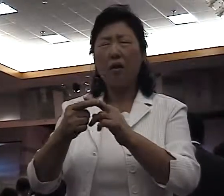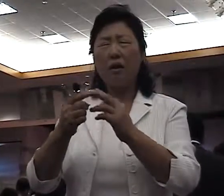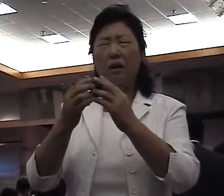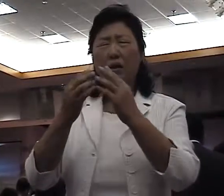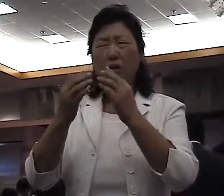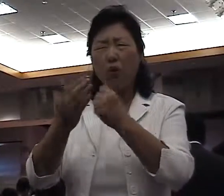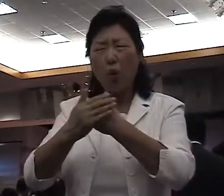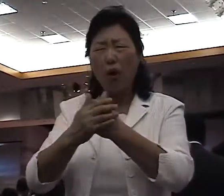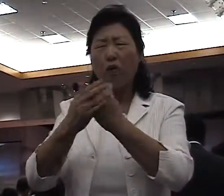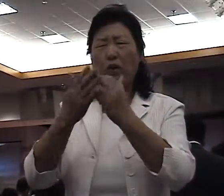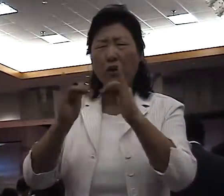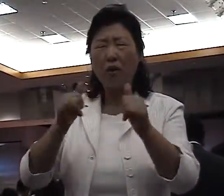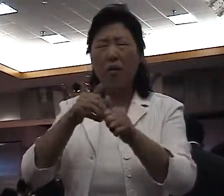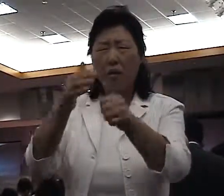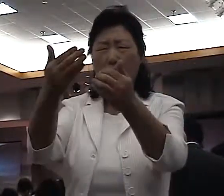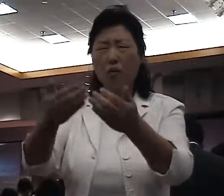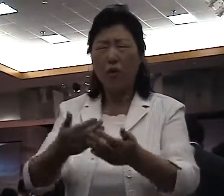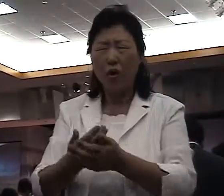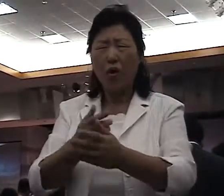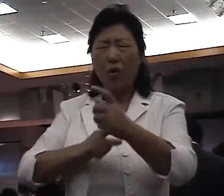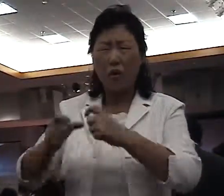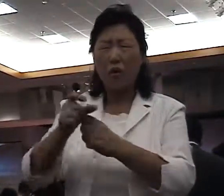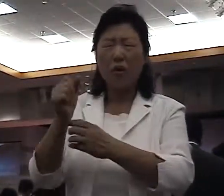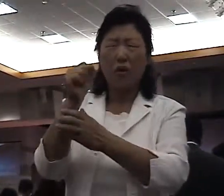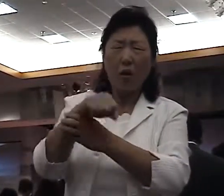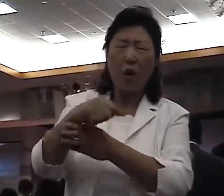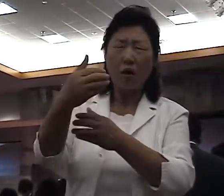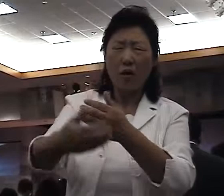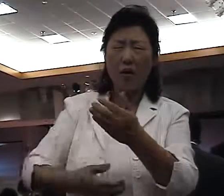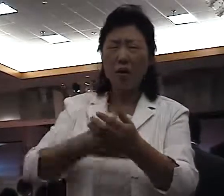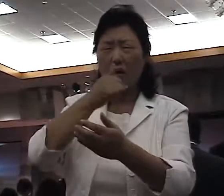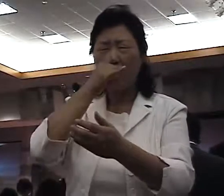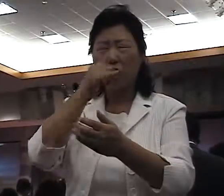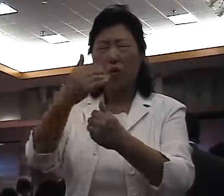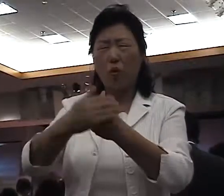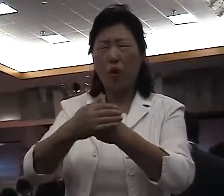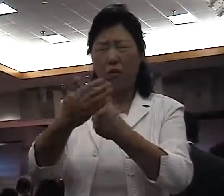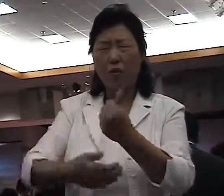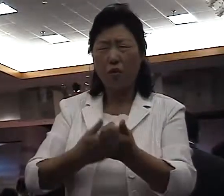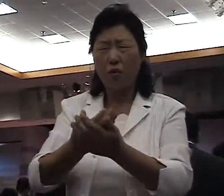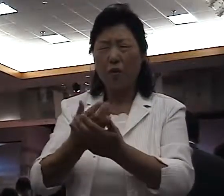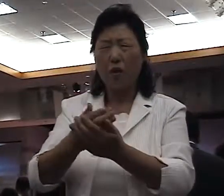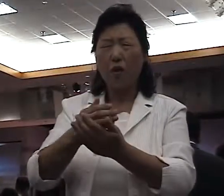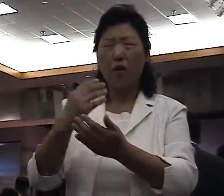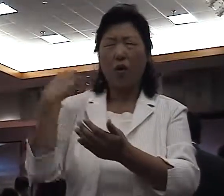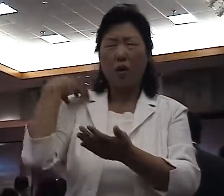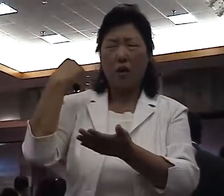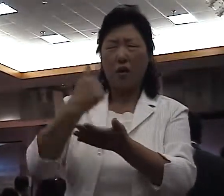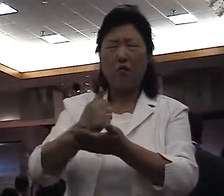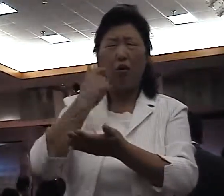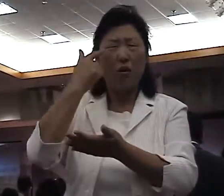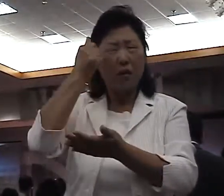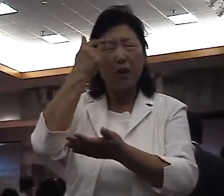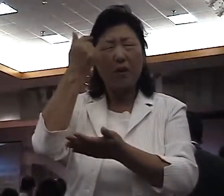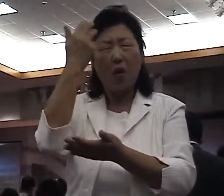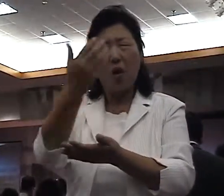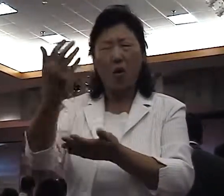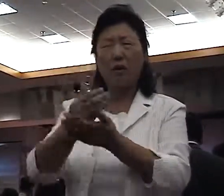있도록 도와주시기를 간절히 바랍니다. 아멘. 김승욱 담임 목사님에게 성령님이 능력으로 역사하여